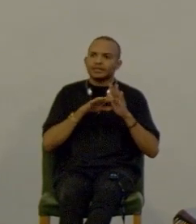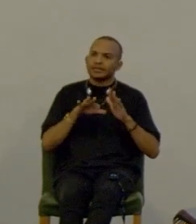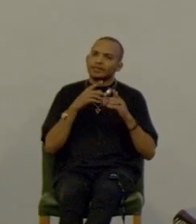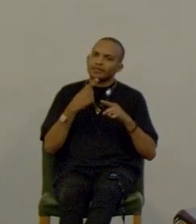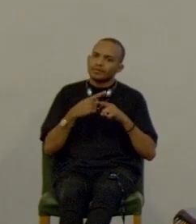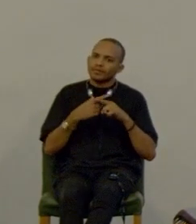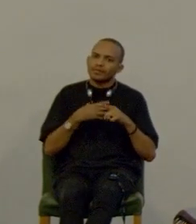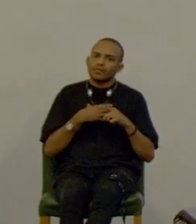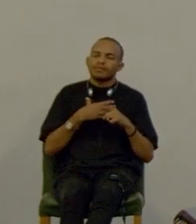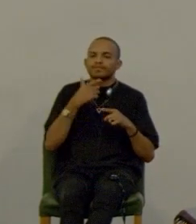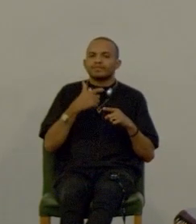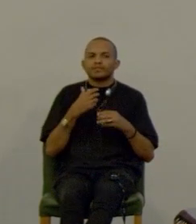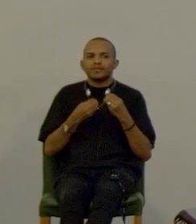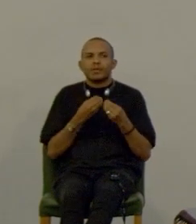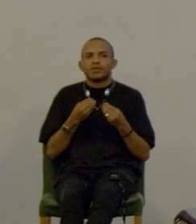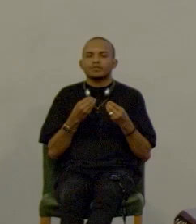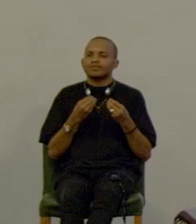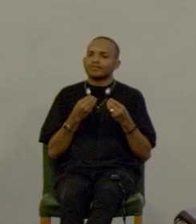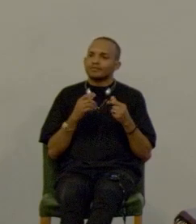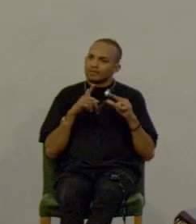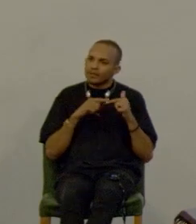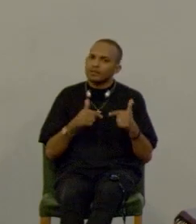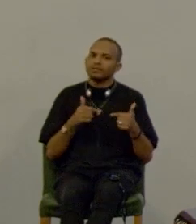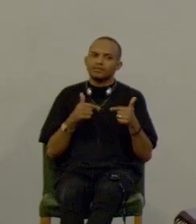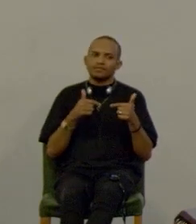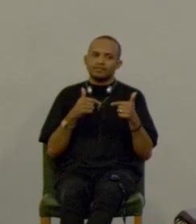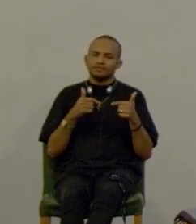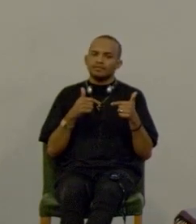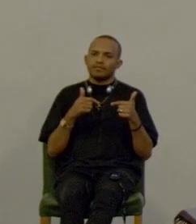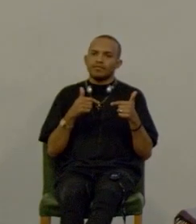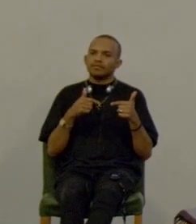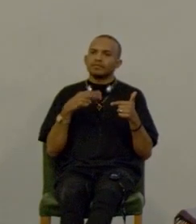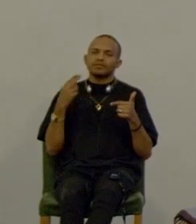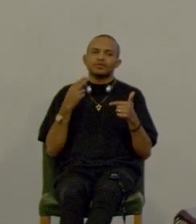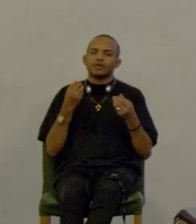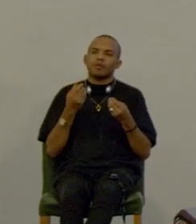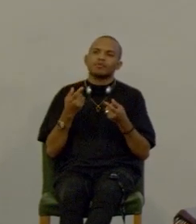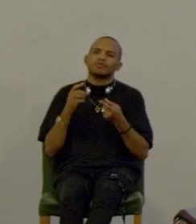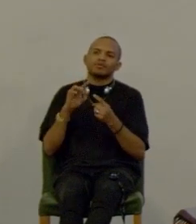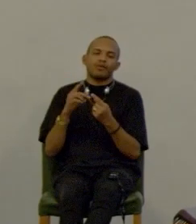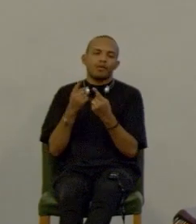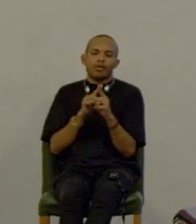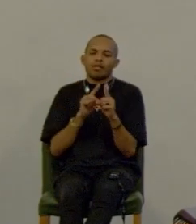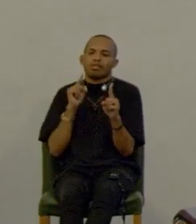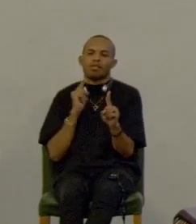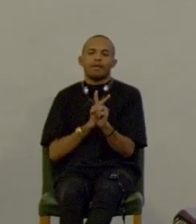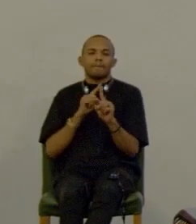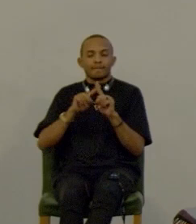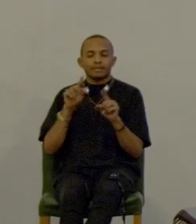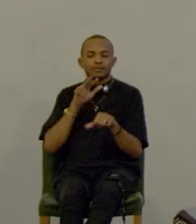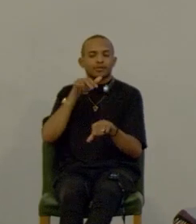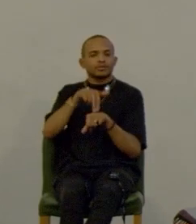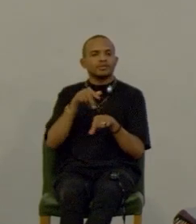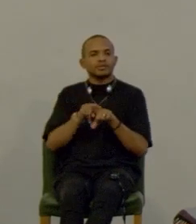certa maneira eu estou ali como alguém que está atuando também, né? Não me vejo como coadjuvante nessa história. Existe uma espécie de